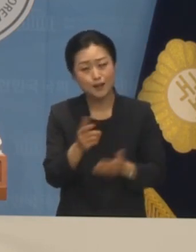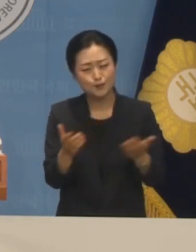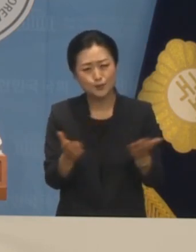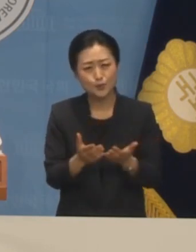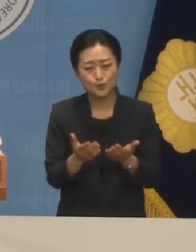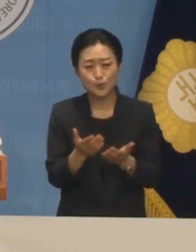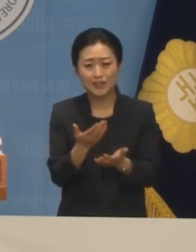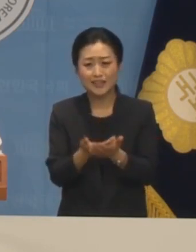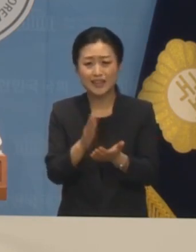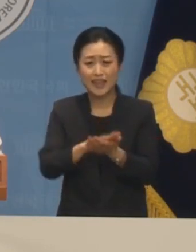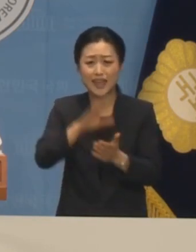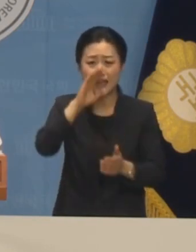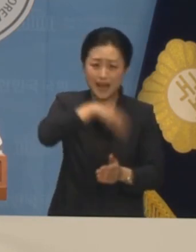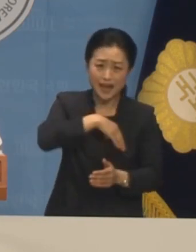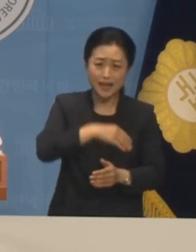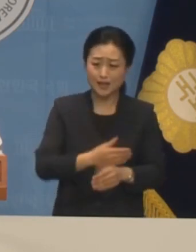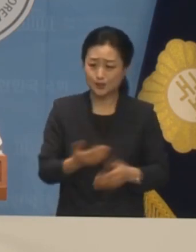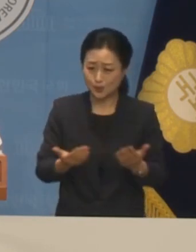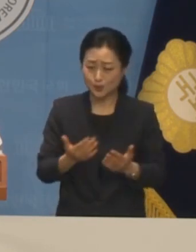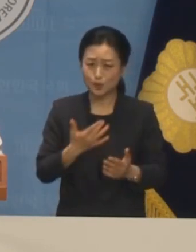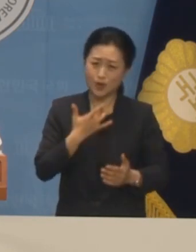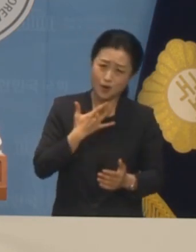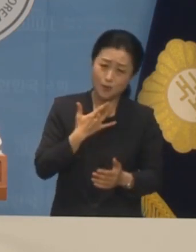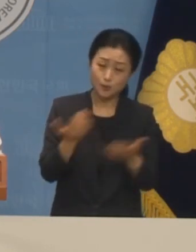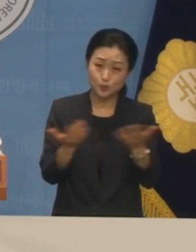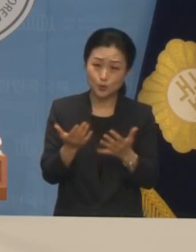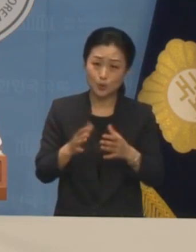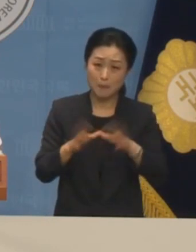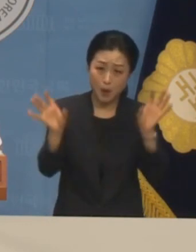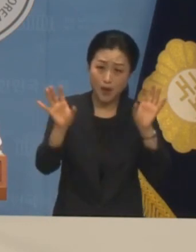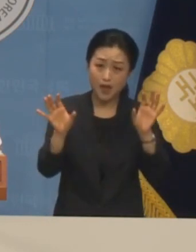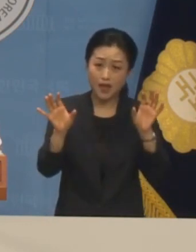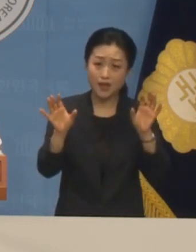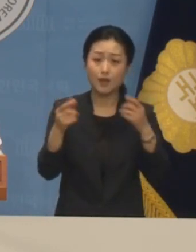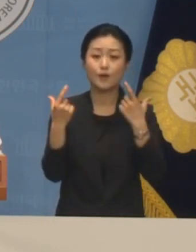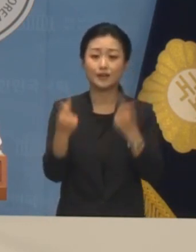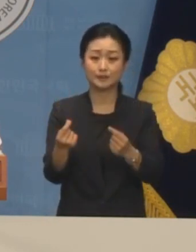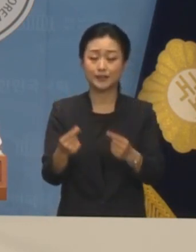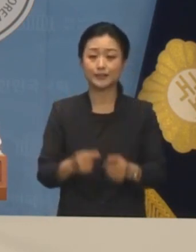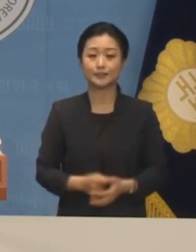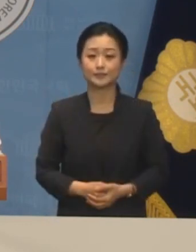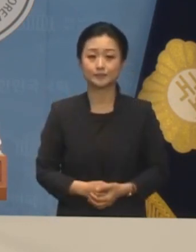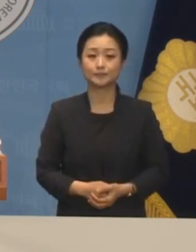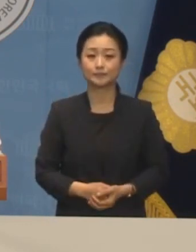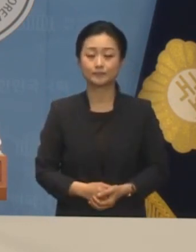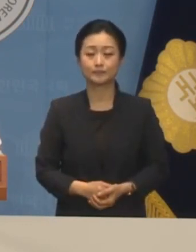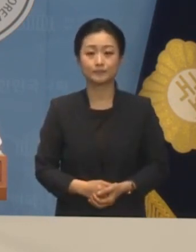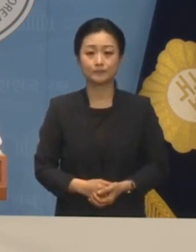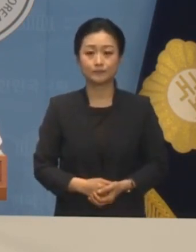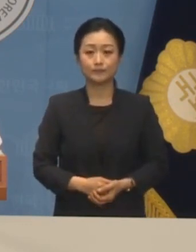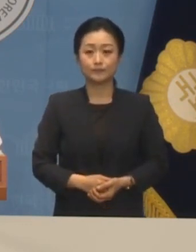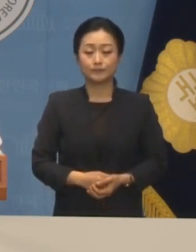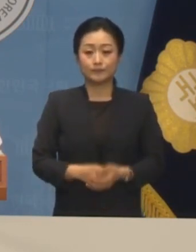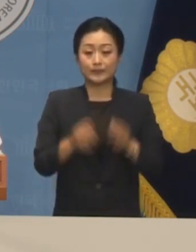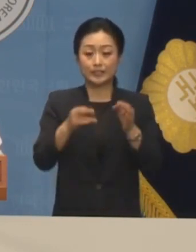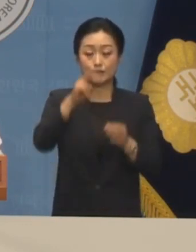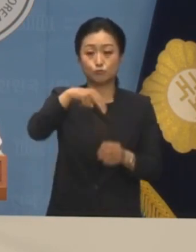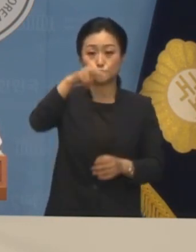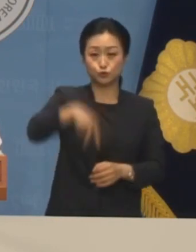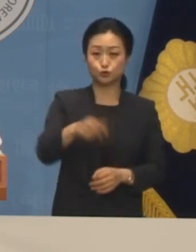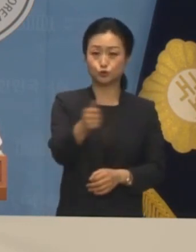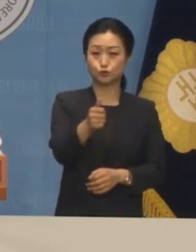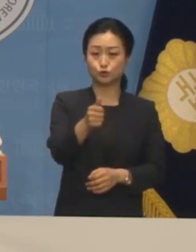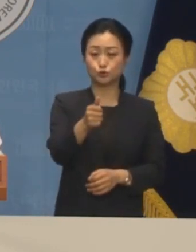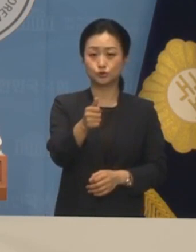계약 노동 혐오 노조파괴 그 이상도 그 이하도 아님을 알 수 있습니다 김문수 씨의